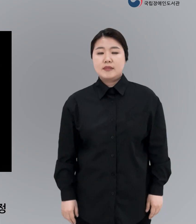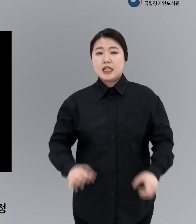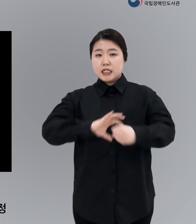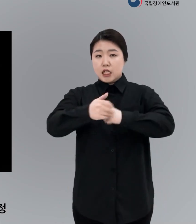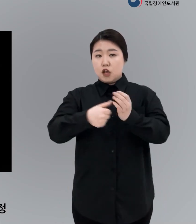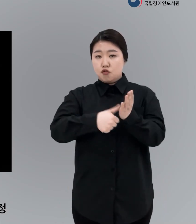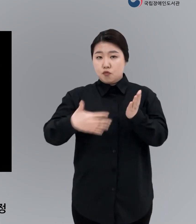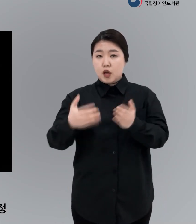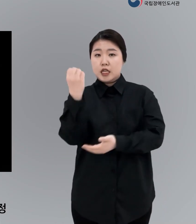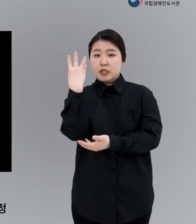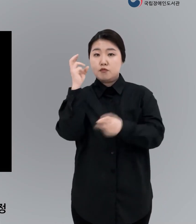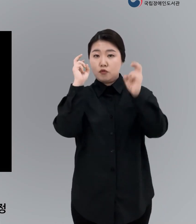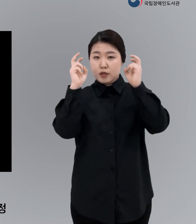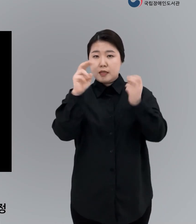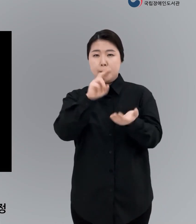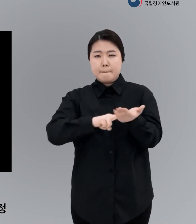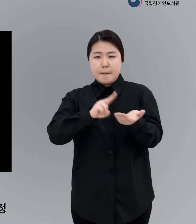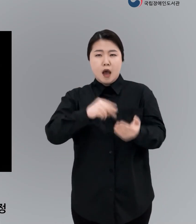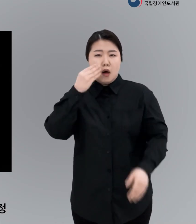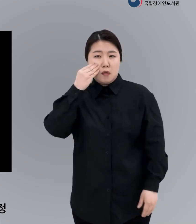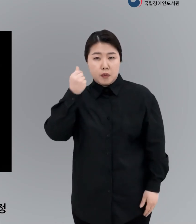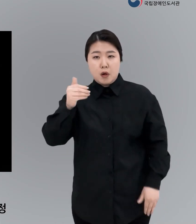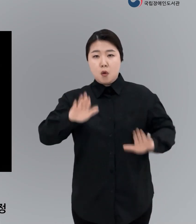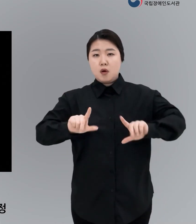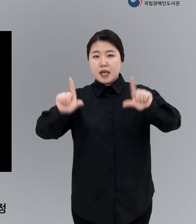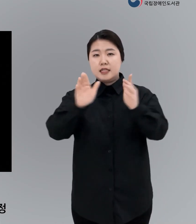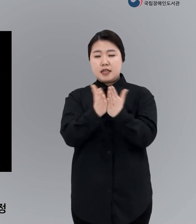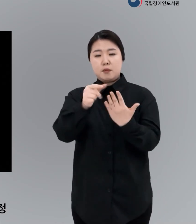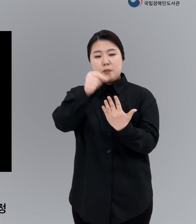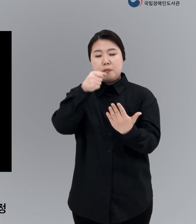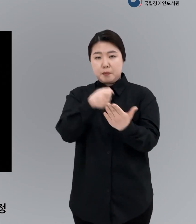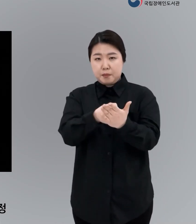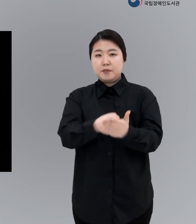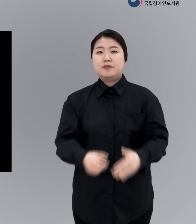전 세계 주요 언론 매체 베스트셀러 올해의 책 선정.